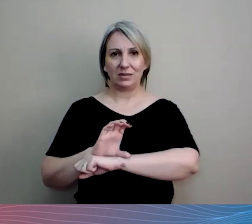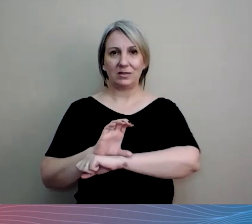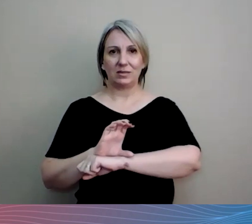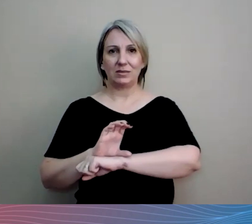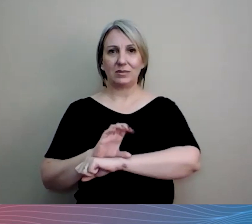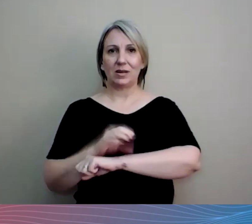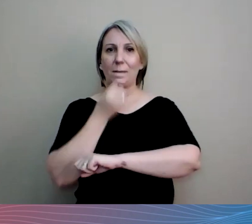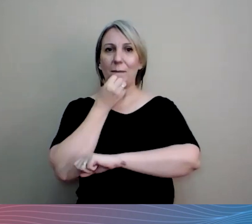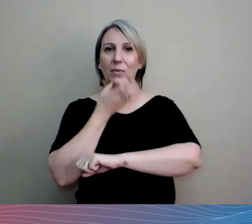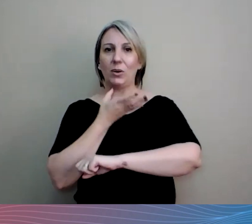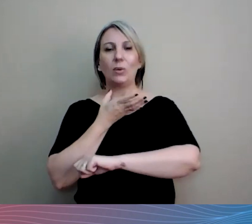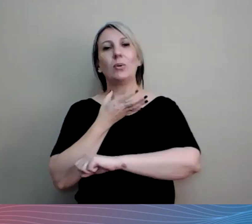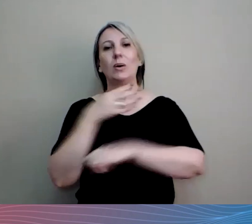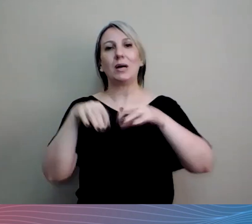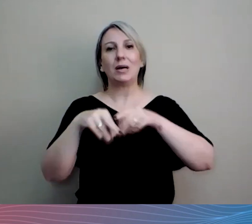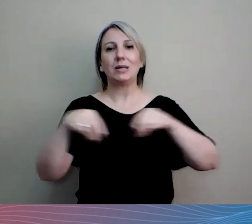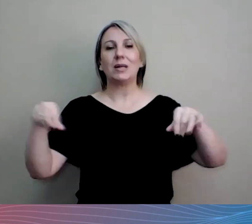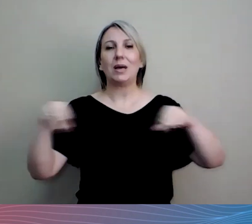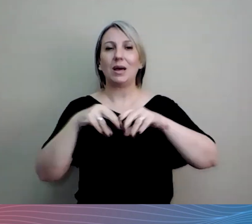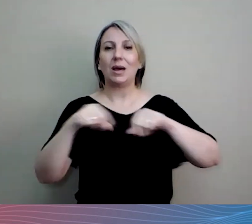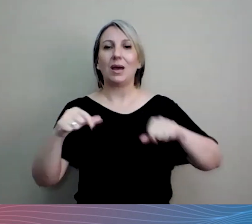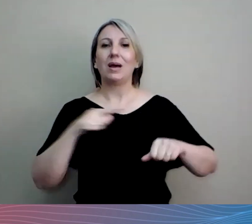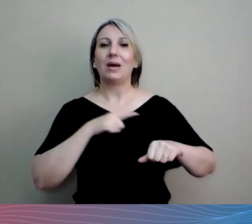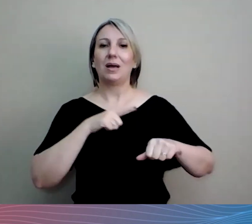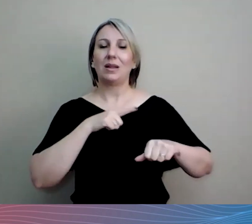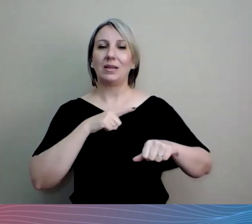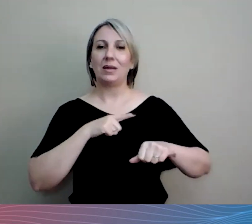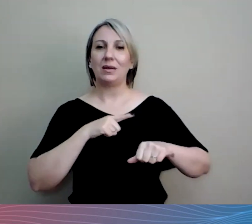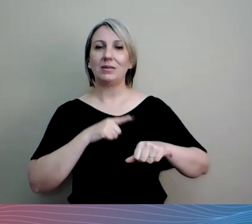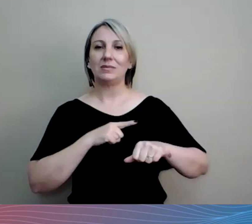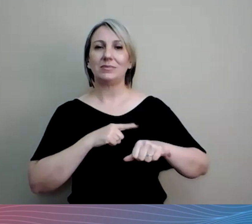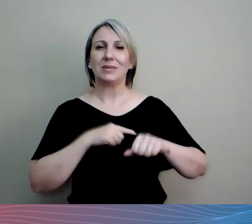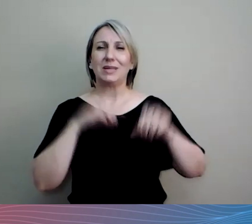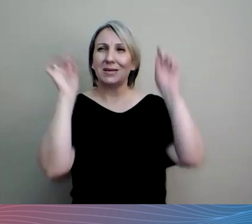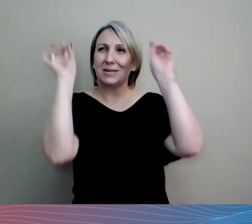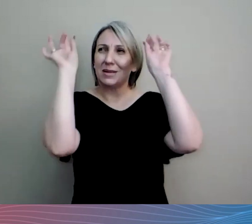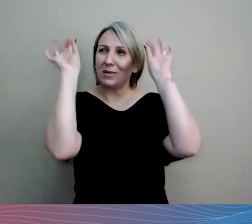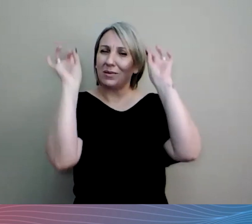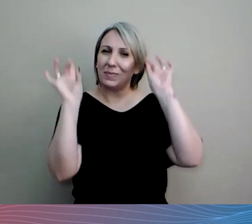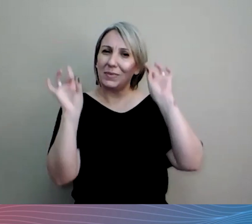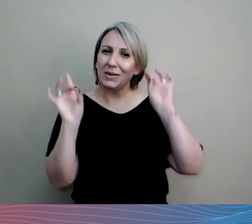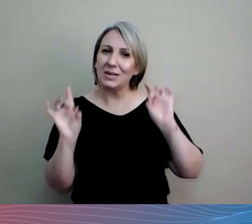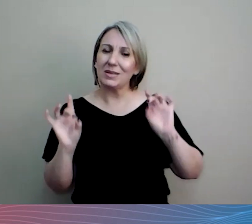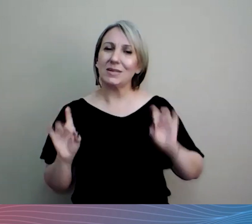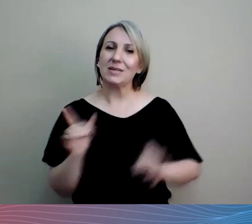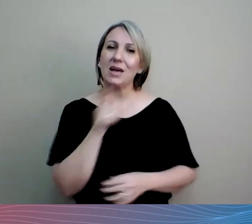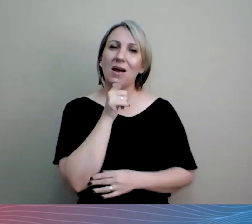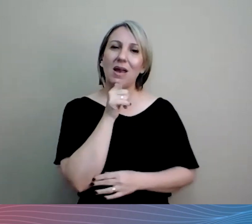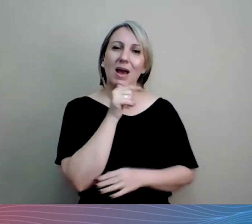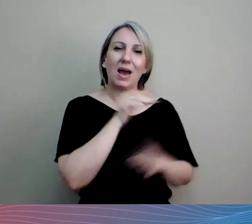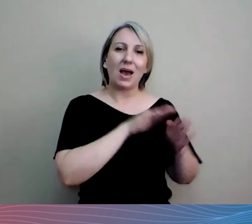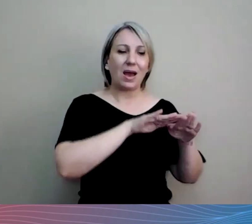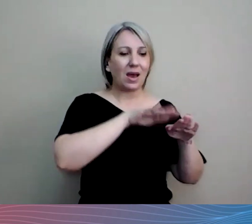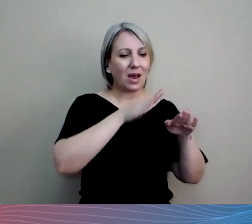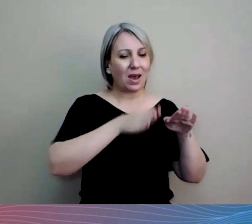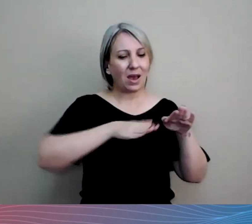possui riquezas de águas. E a riqueza de água, você sabe que uma terra é boa